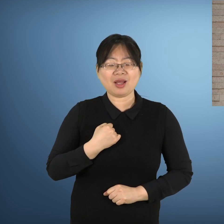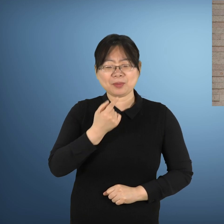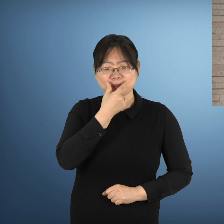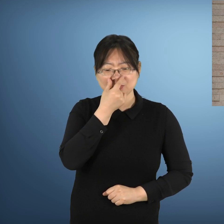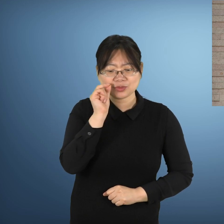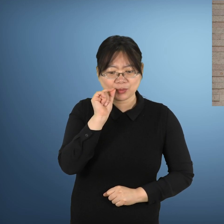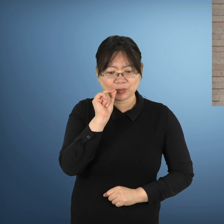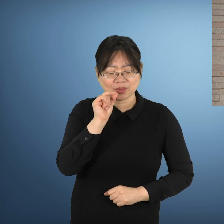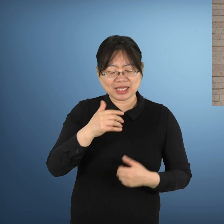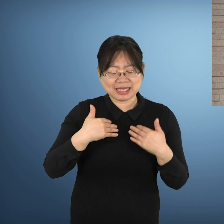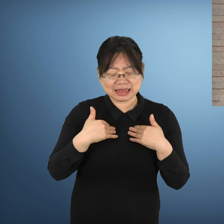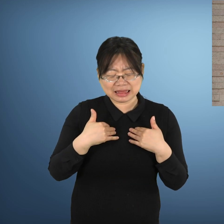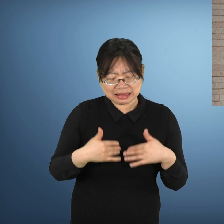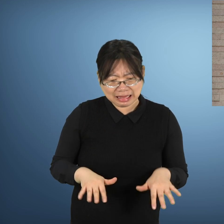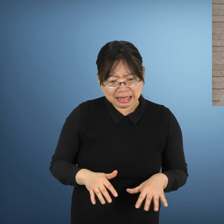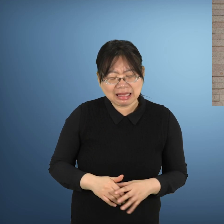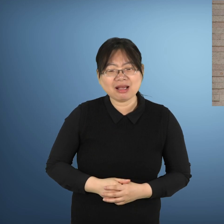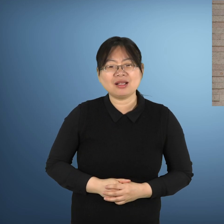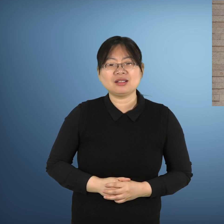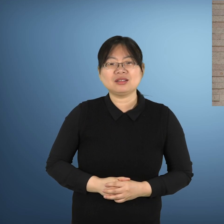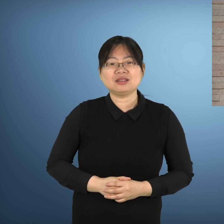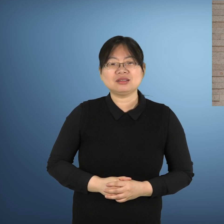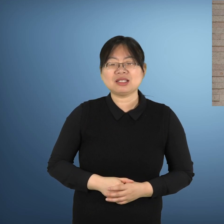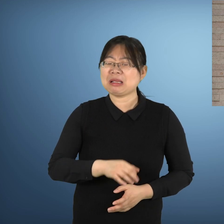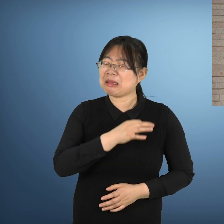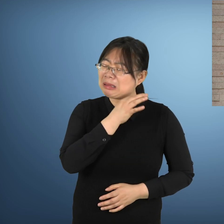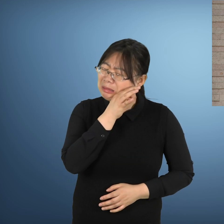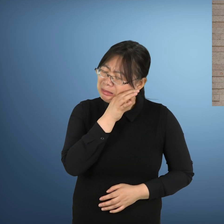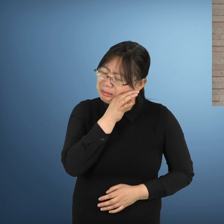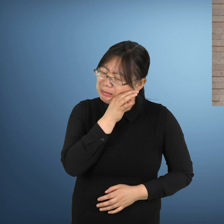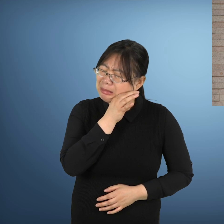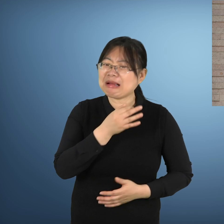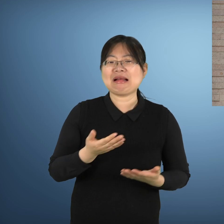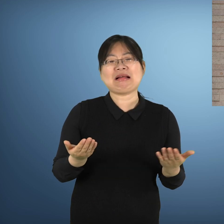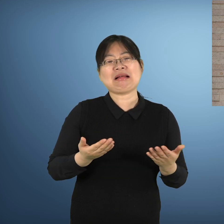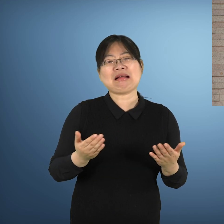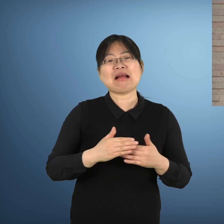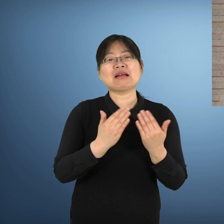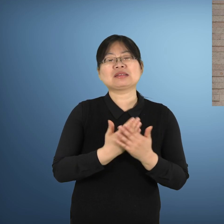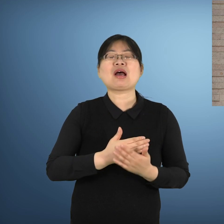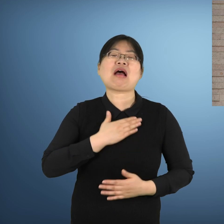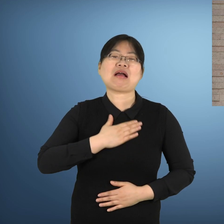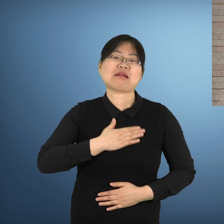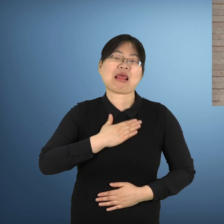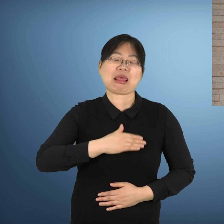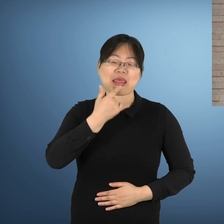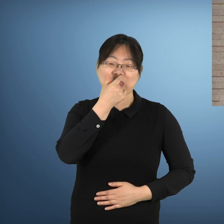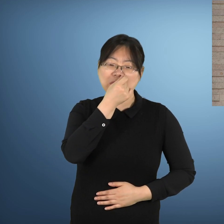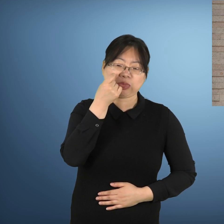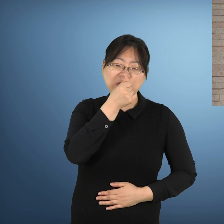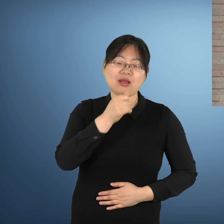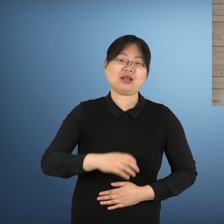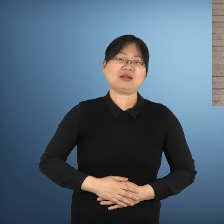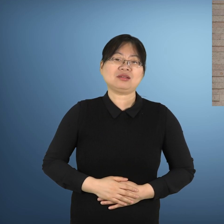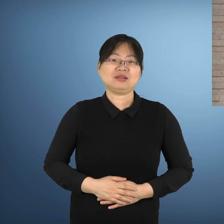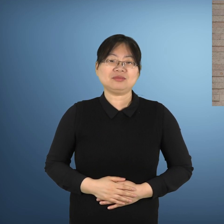못남, 약점, 또 수치스러운 일들 다 아시죠. 다